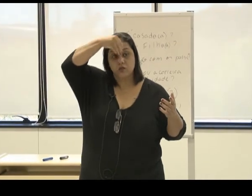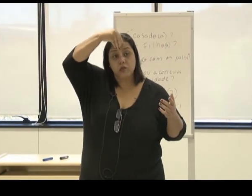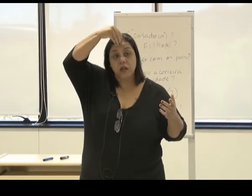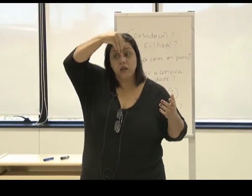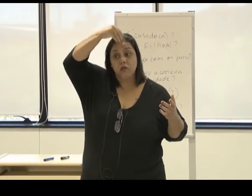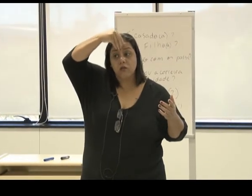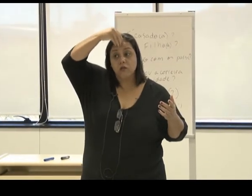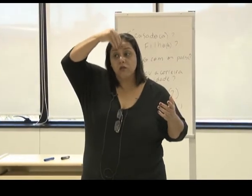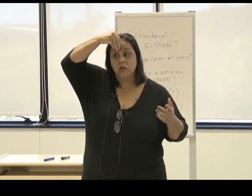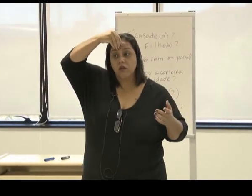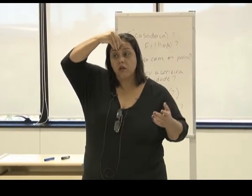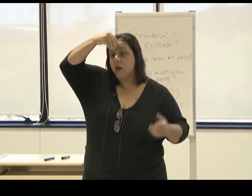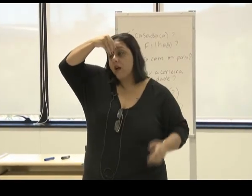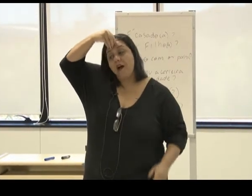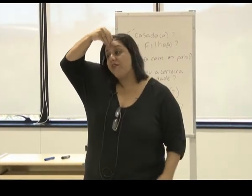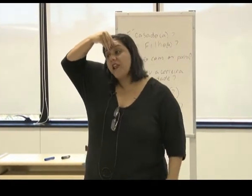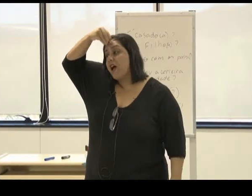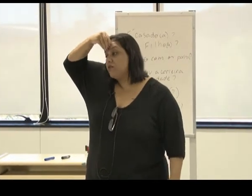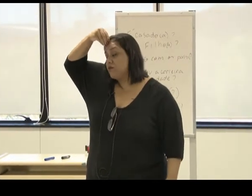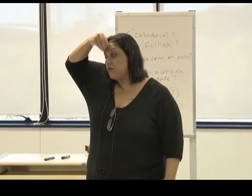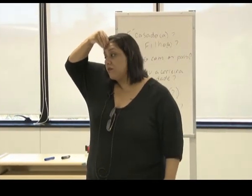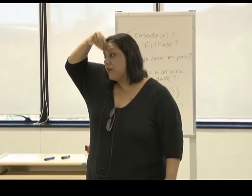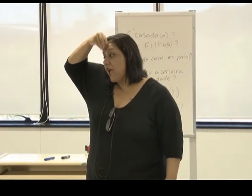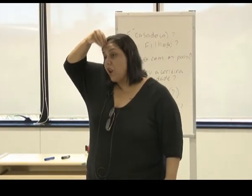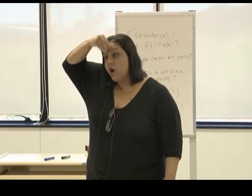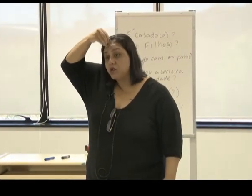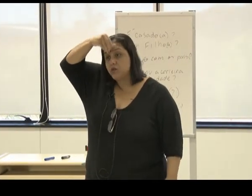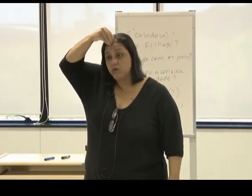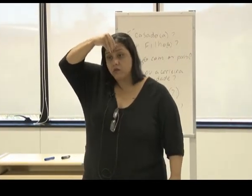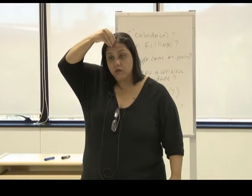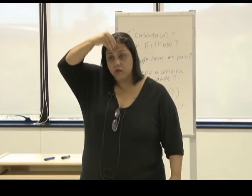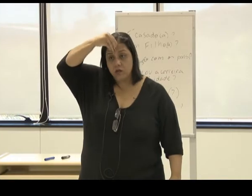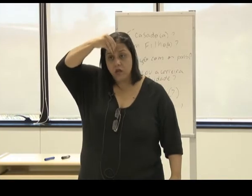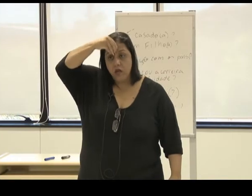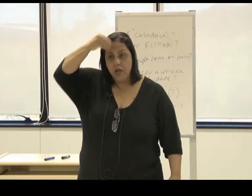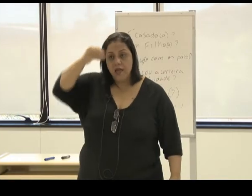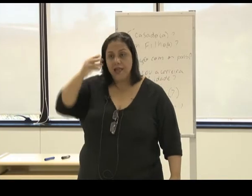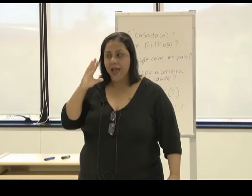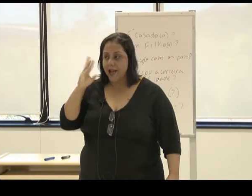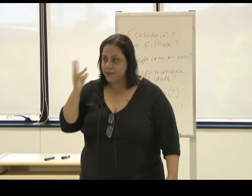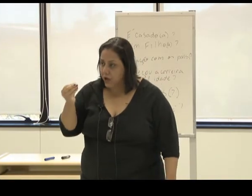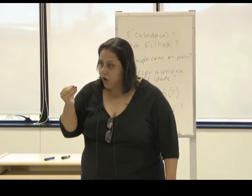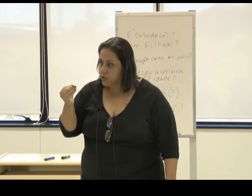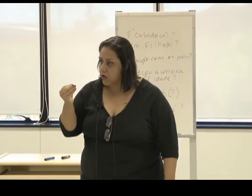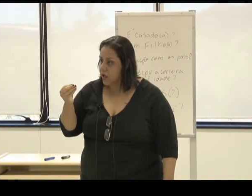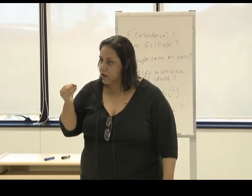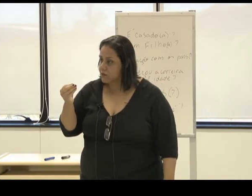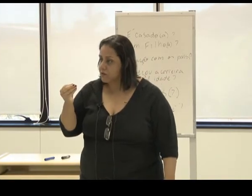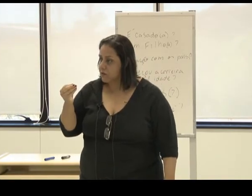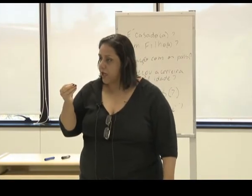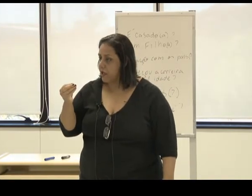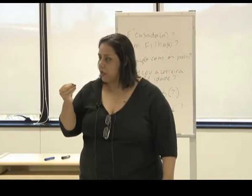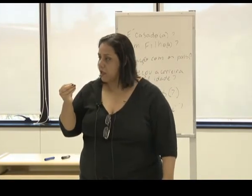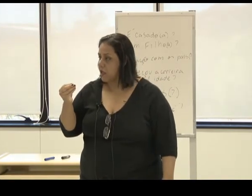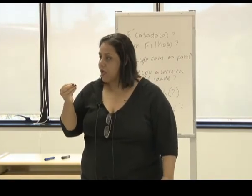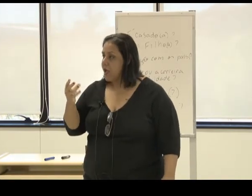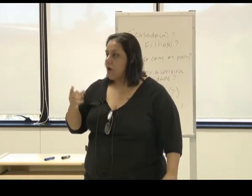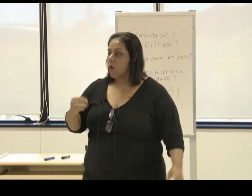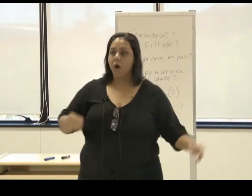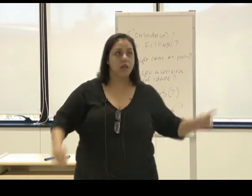sobrinho, afilhado. É lógico. E é essa lógica que eu quero que vocês peguem. Quando eu